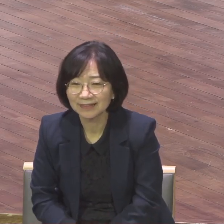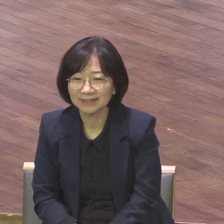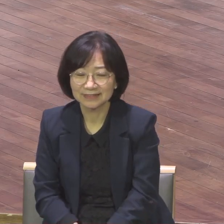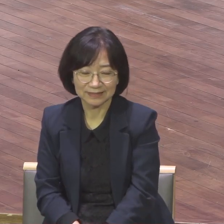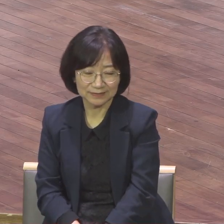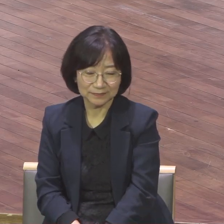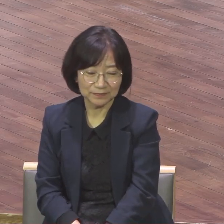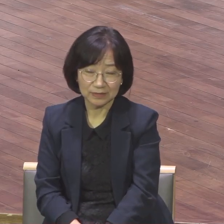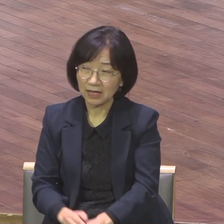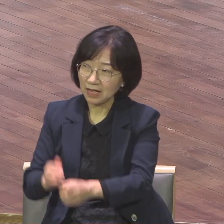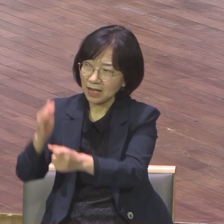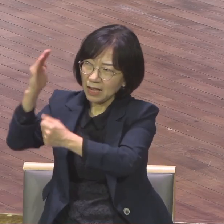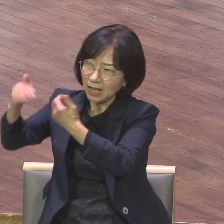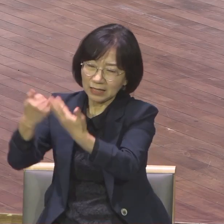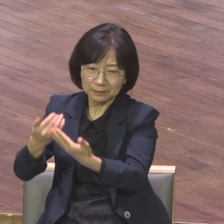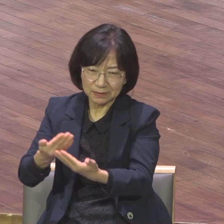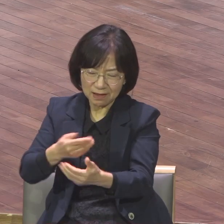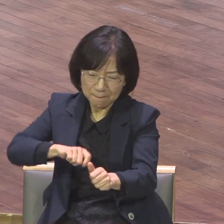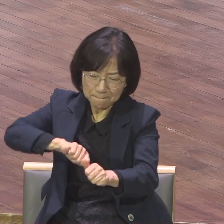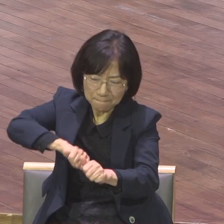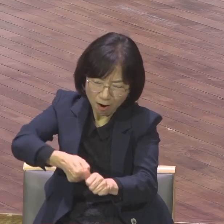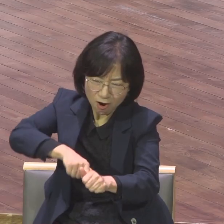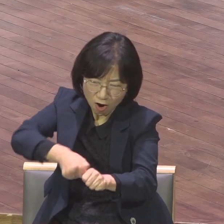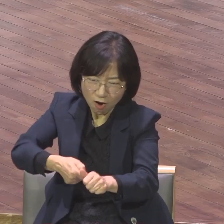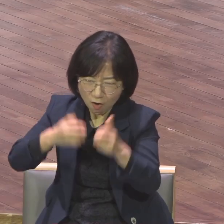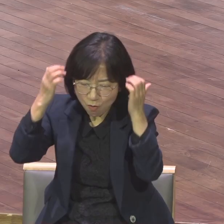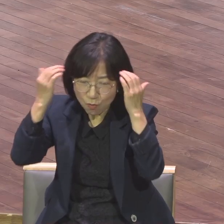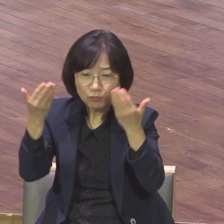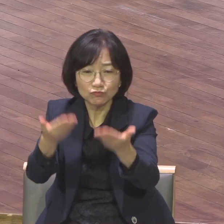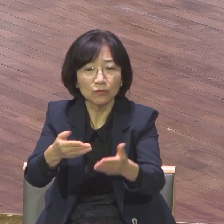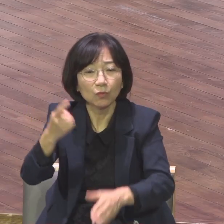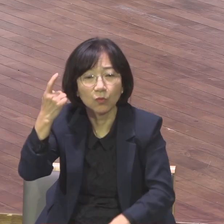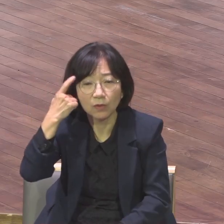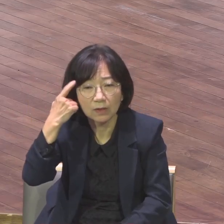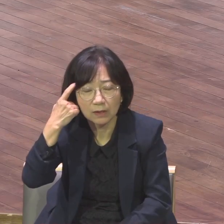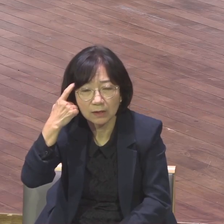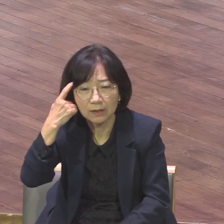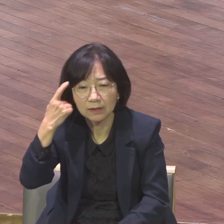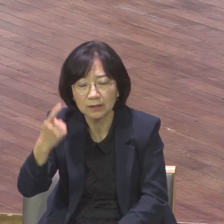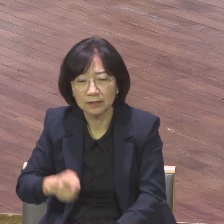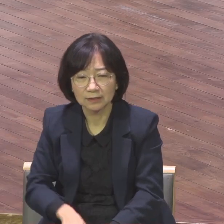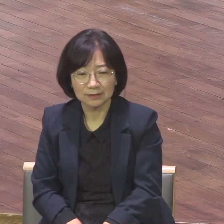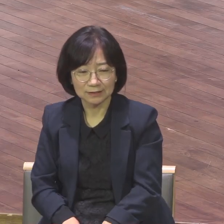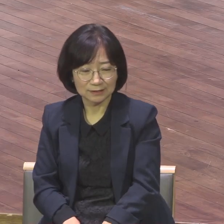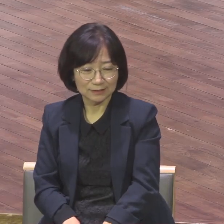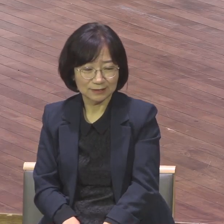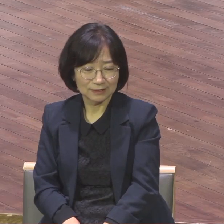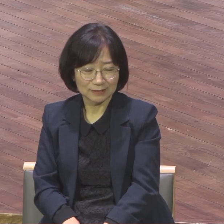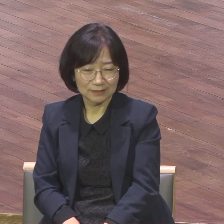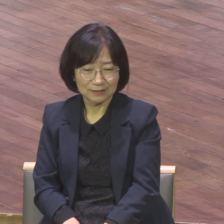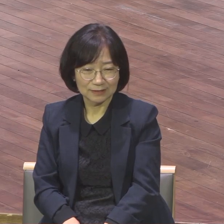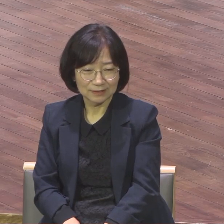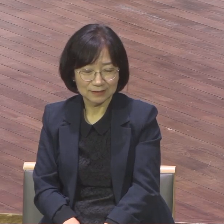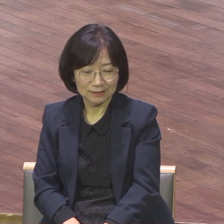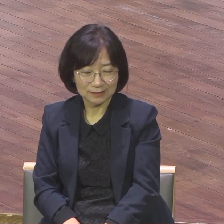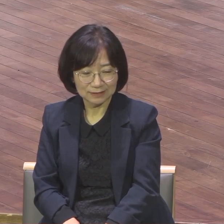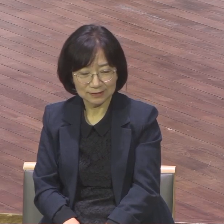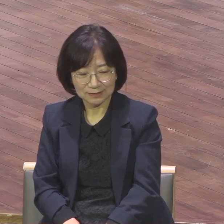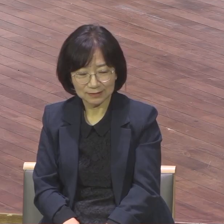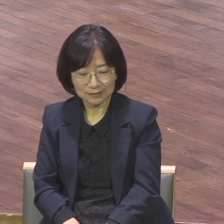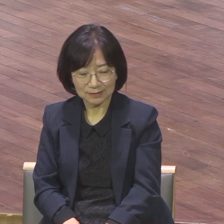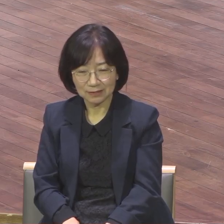왜 하나님이 징계하시냐고요. 그걸 지금 말씀하고 있는